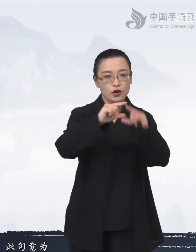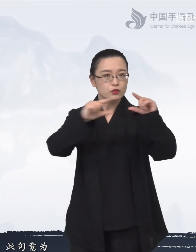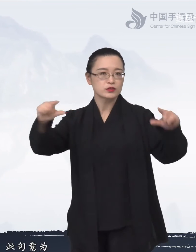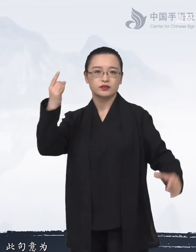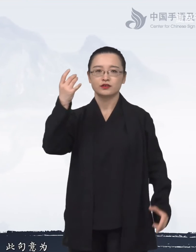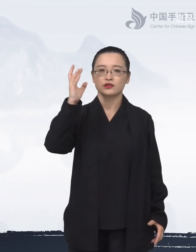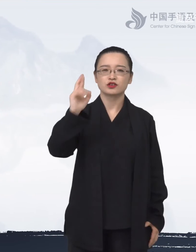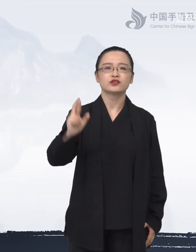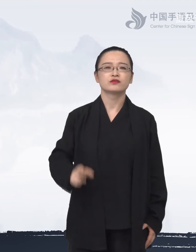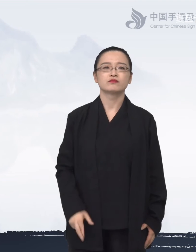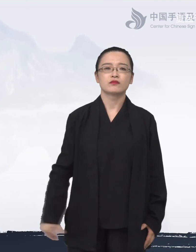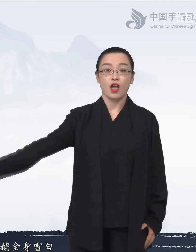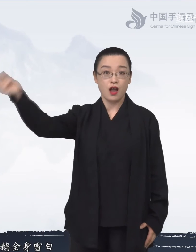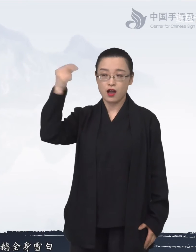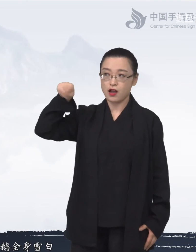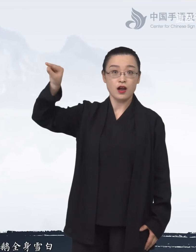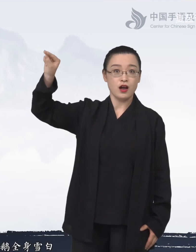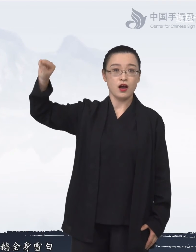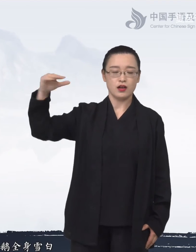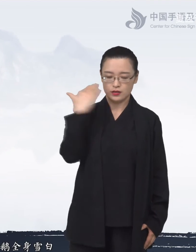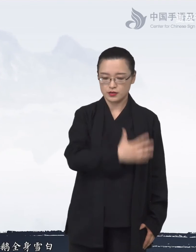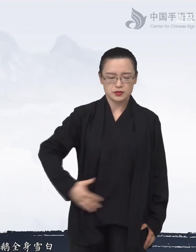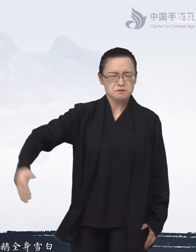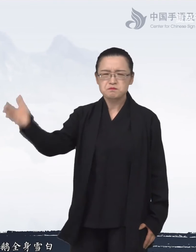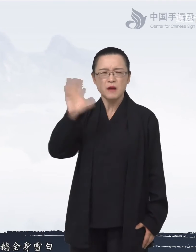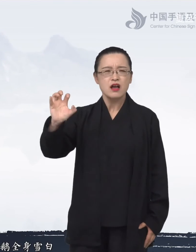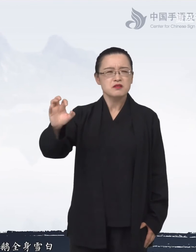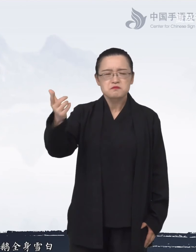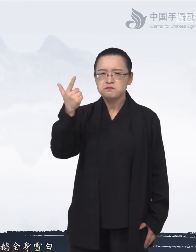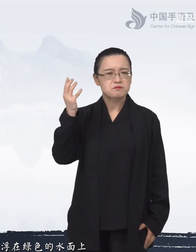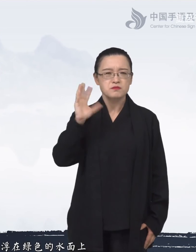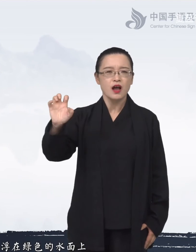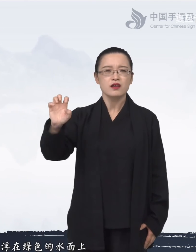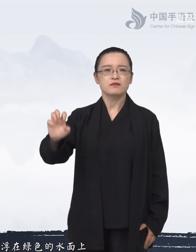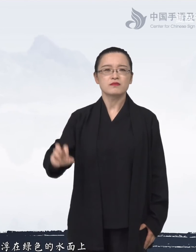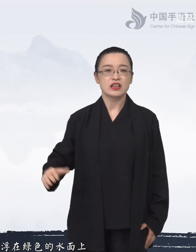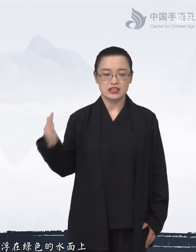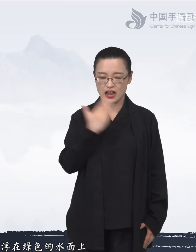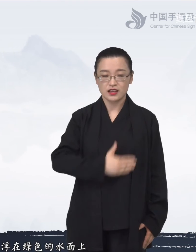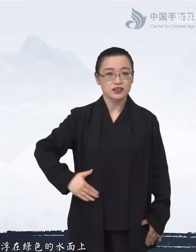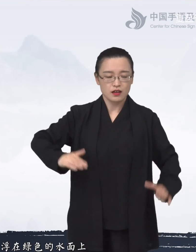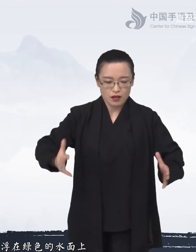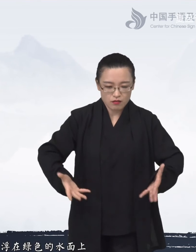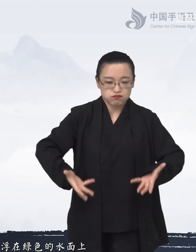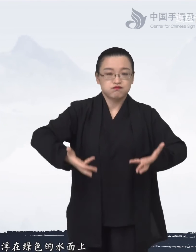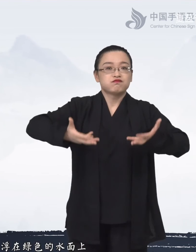此句意为鹅全身雪白，身体漂浮在绿色